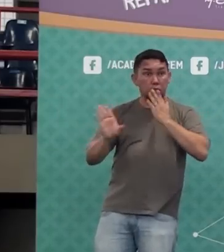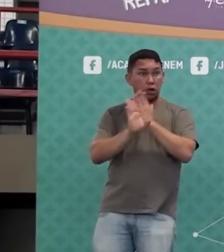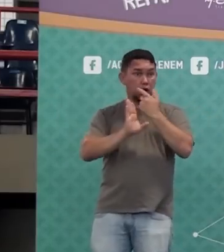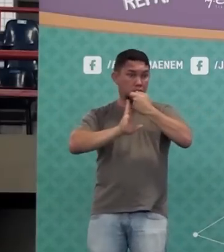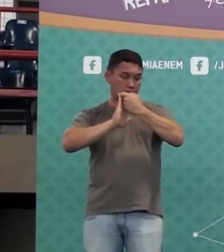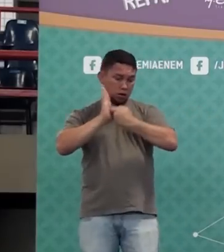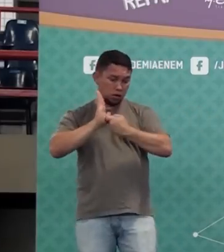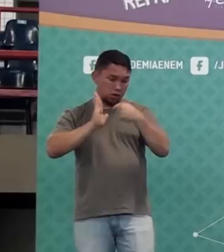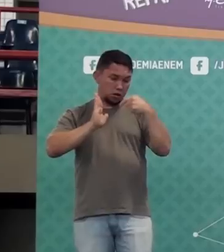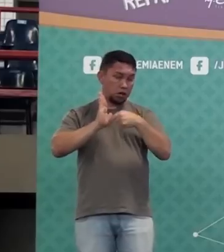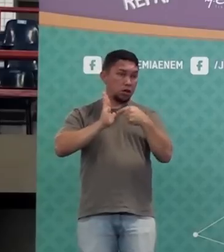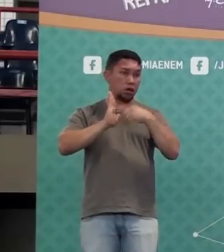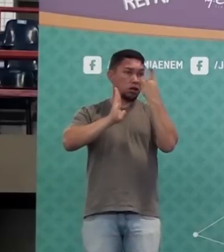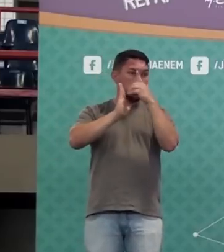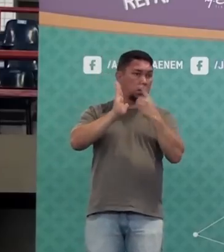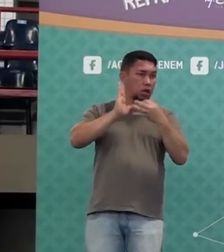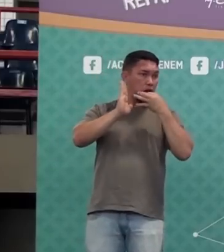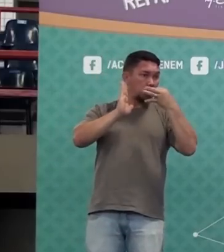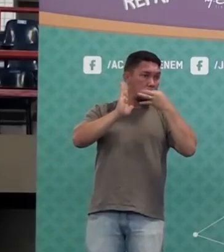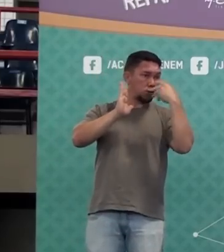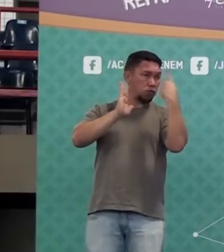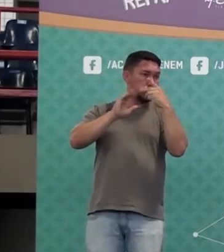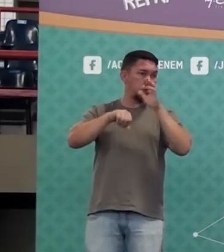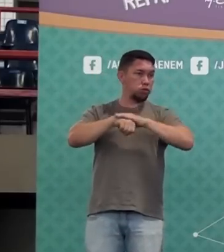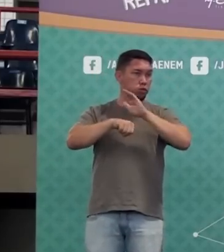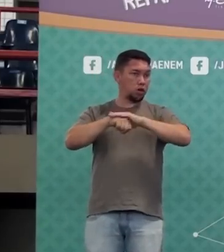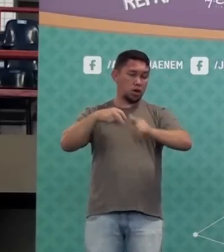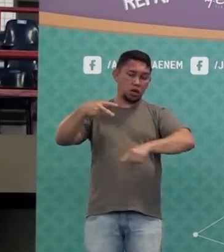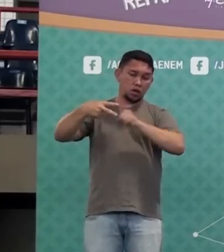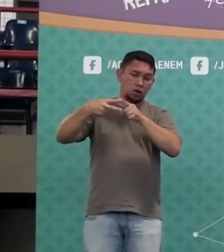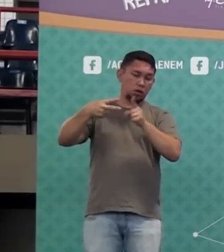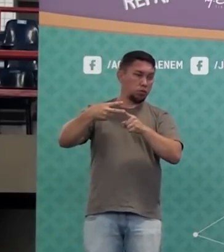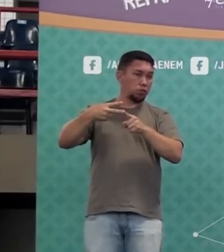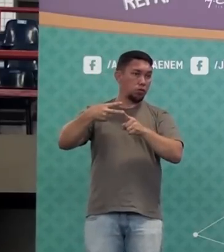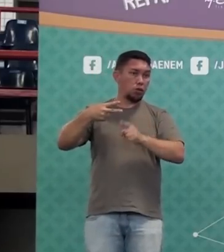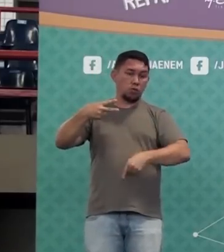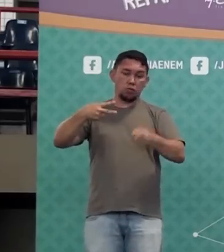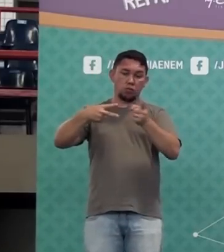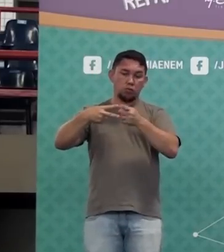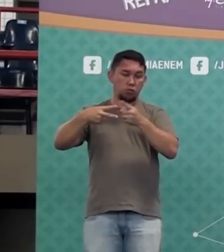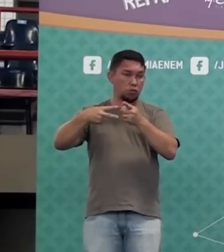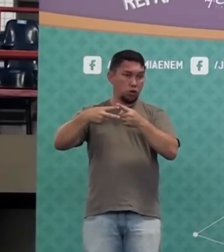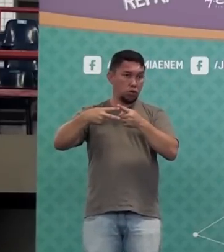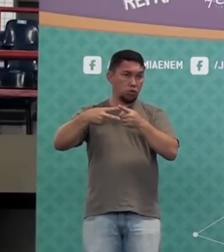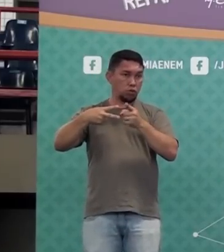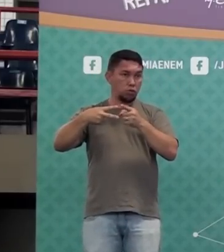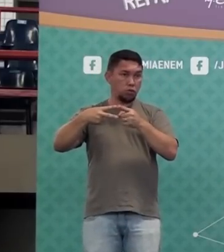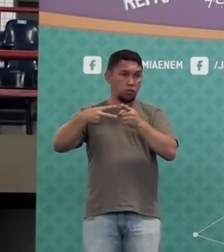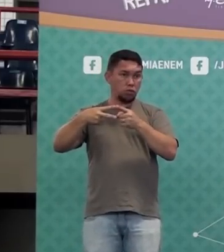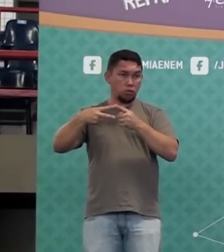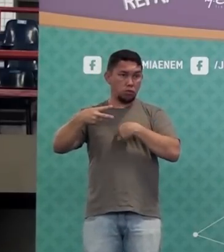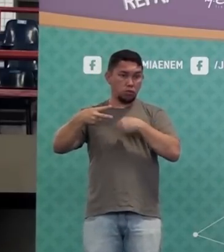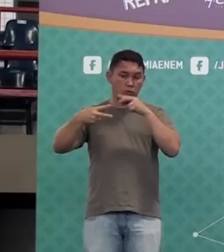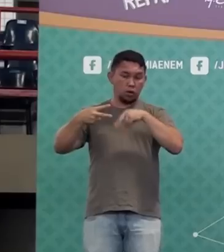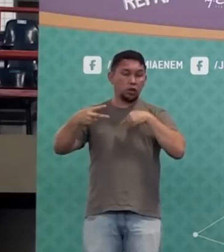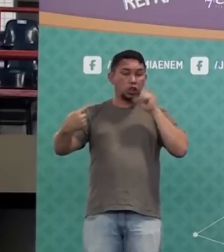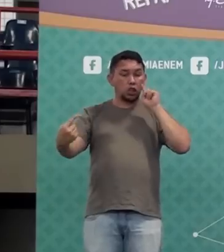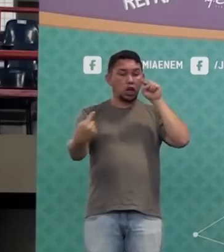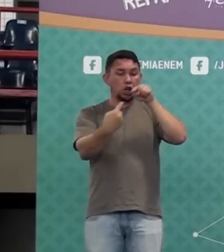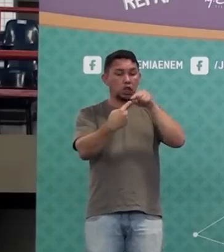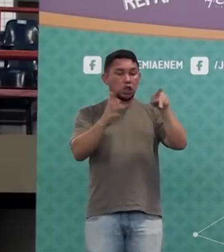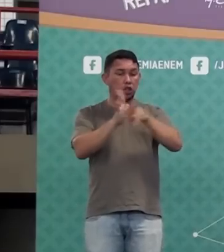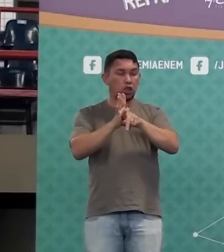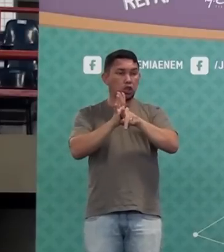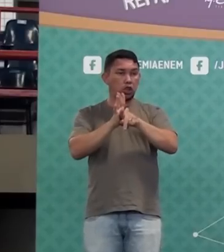redação dissertativa argumentativa, ela tem 2 processos. Tem o processo de intencionalidade,